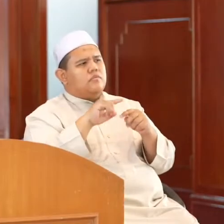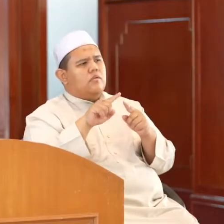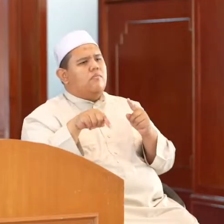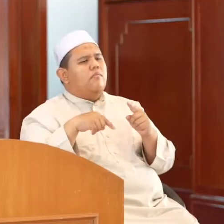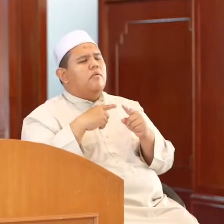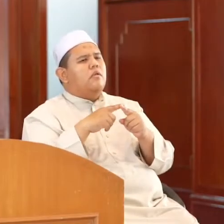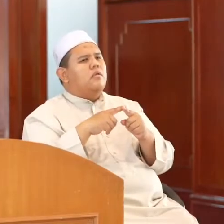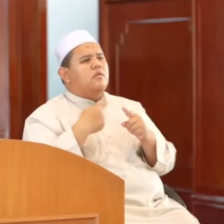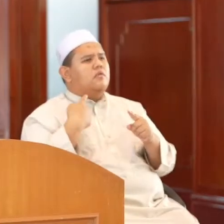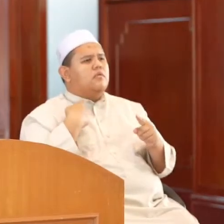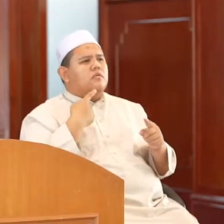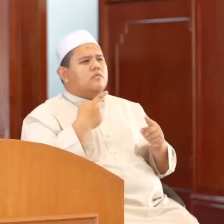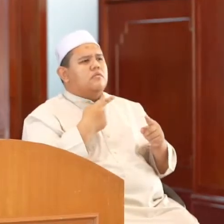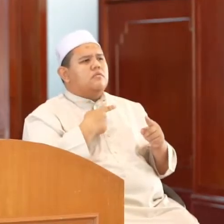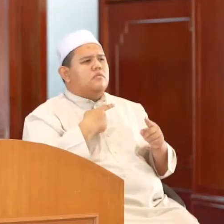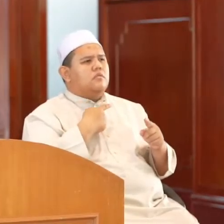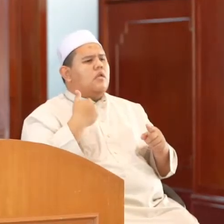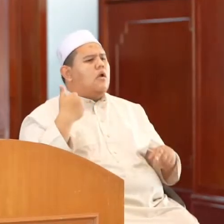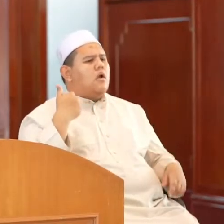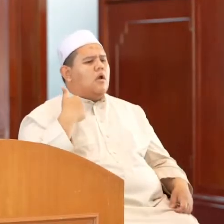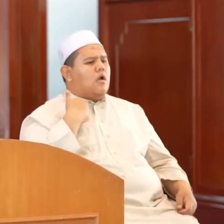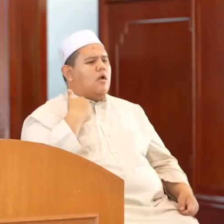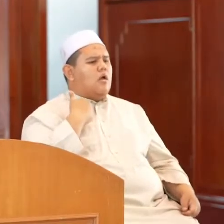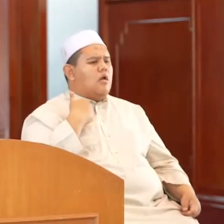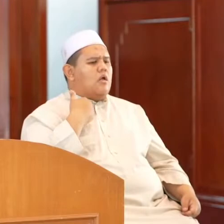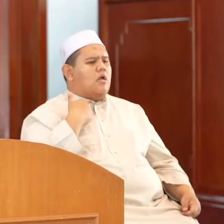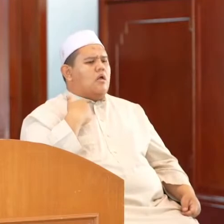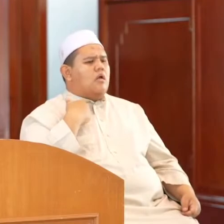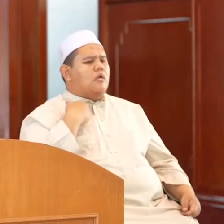apabila kita memiliki